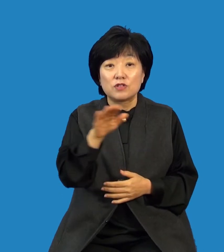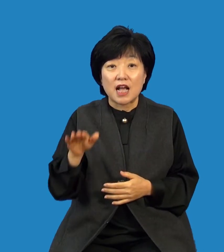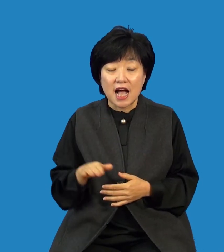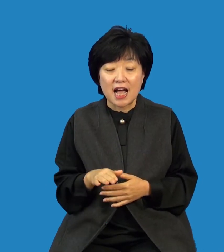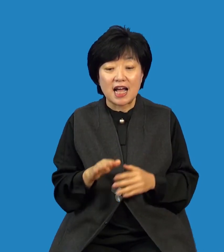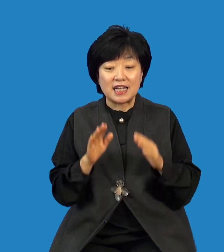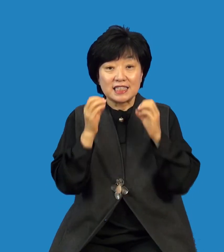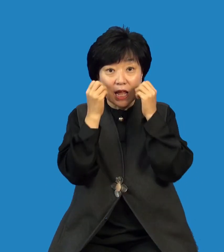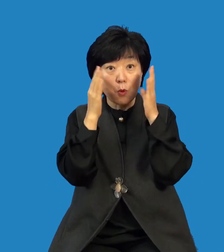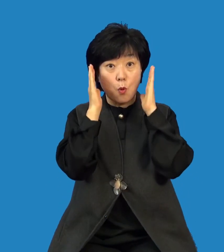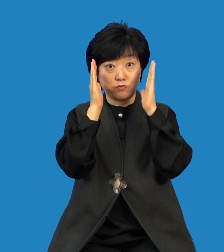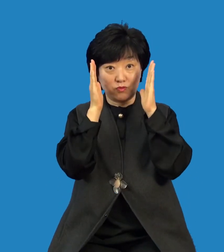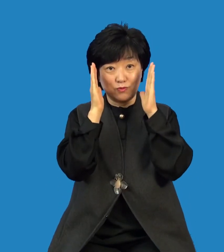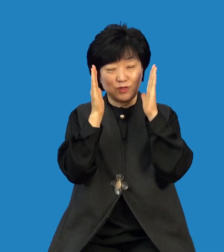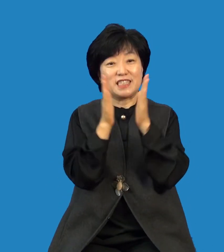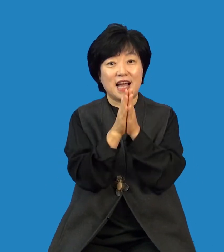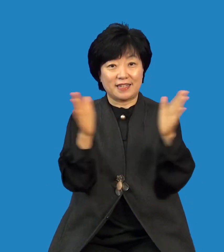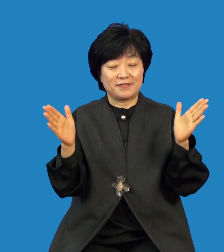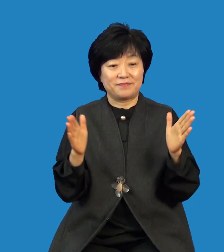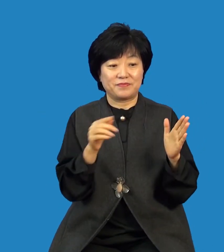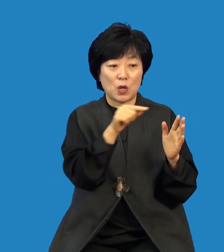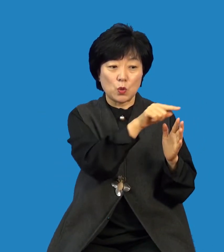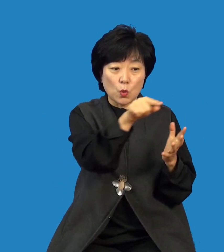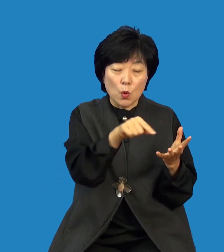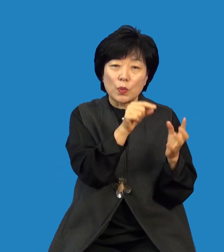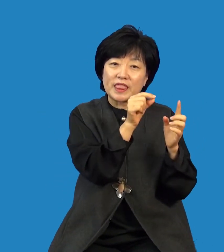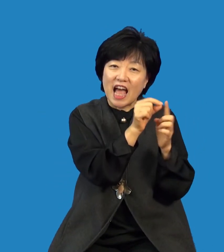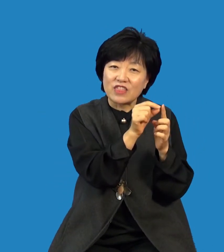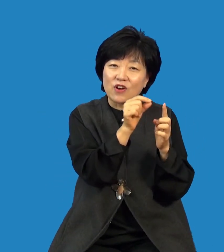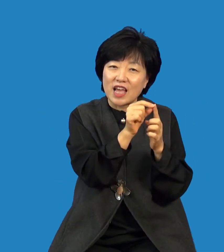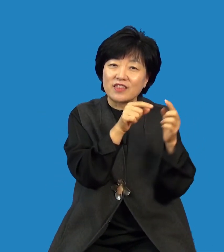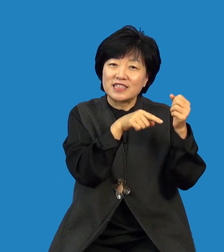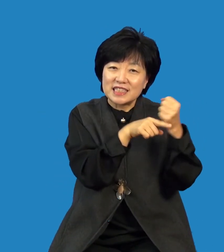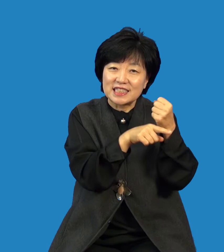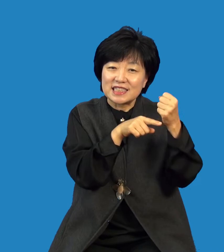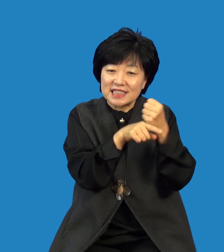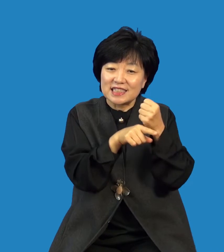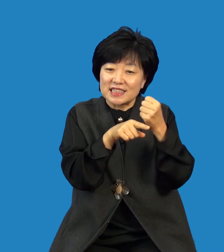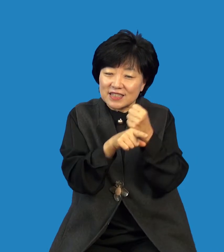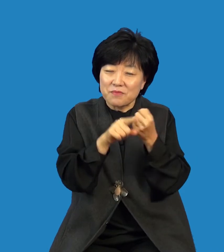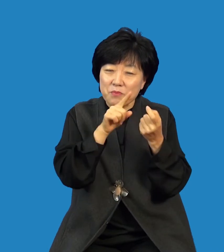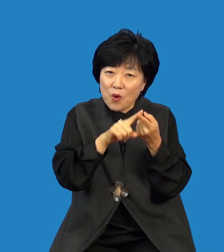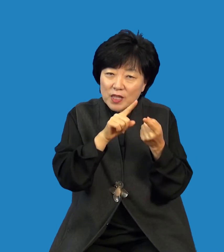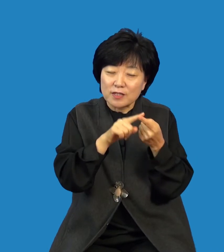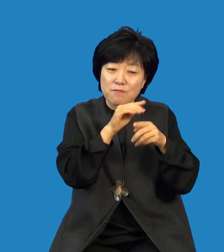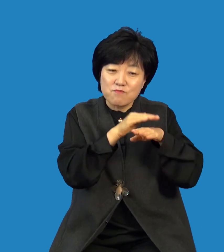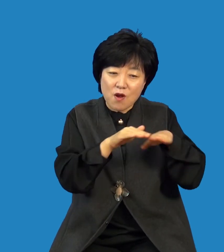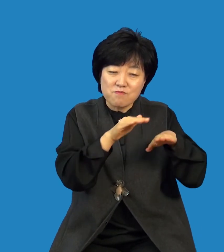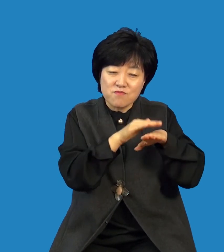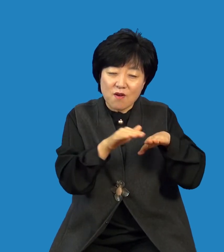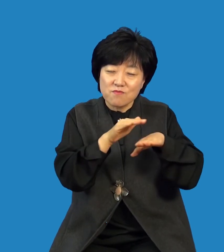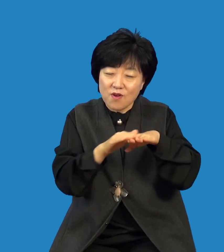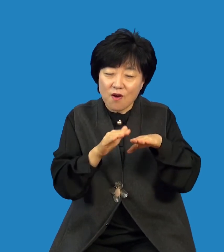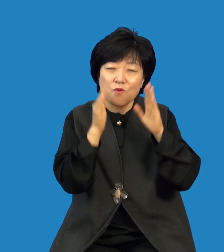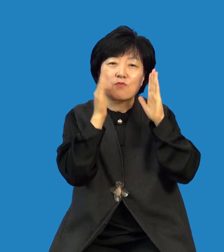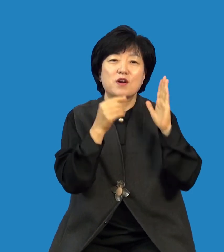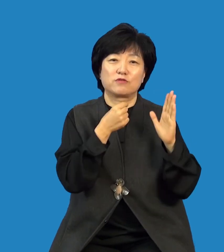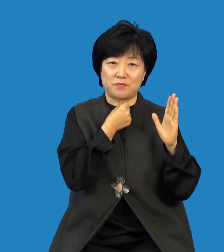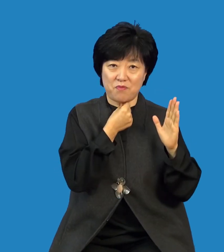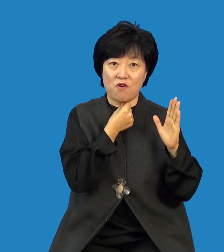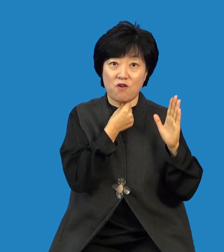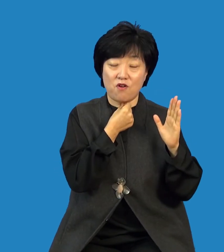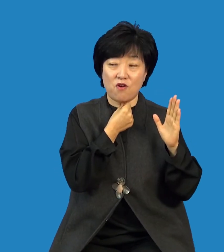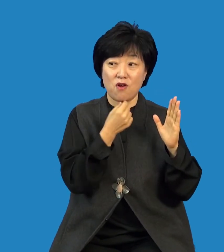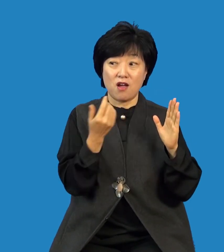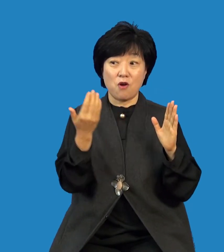학기를 시작하면서 이런 단어들에 대해서 몇 주 좀 쭉 살펴볼까 합니다. 그래서 그동안 살펴보고 있던 여호수아서는요, 금요일로 제가